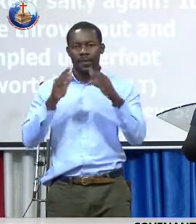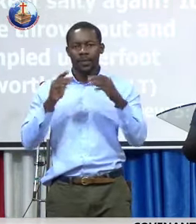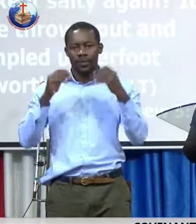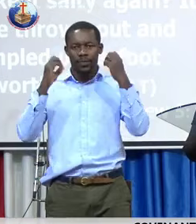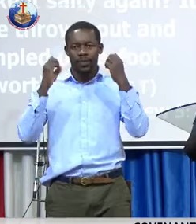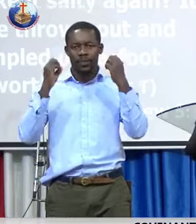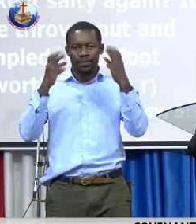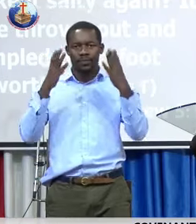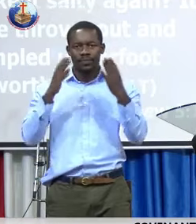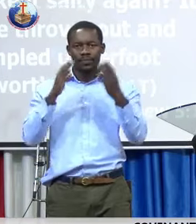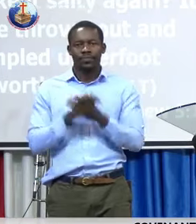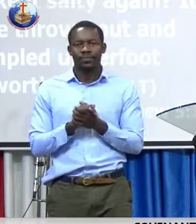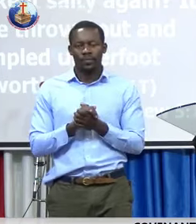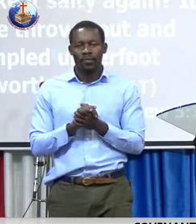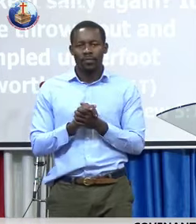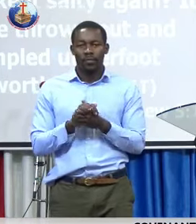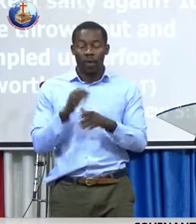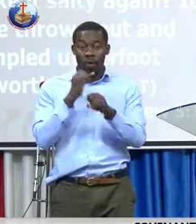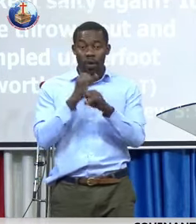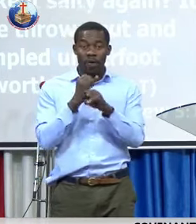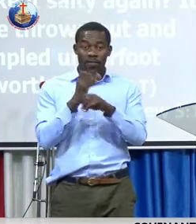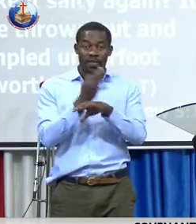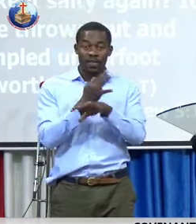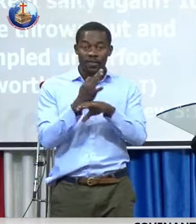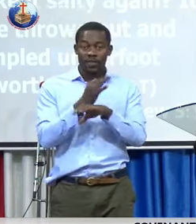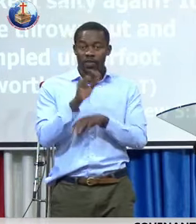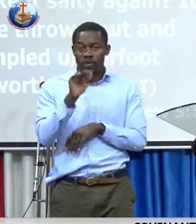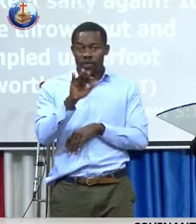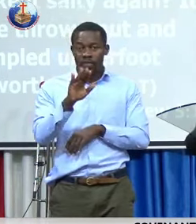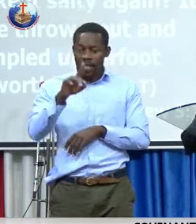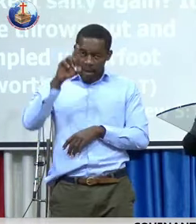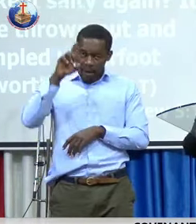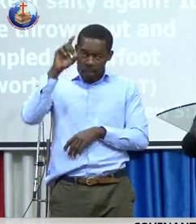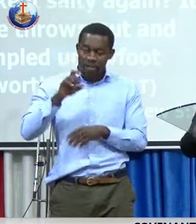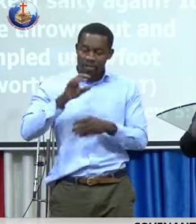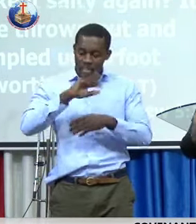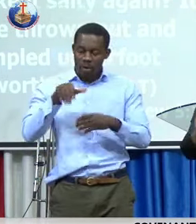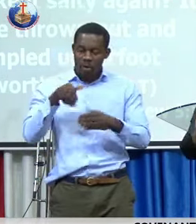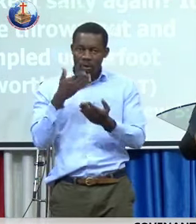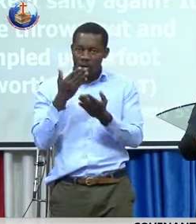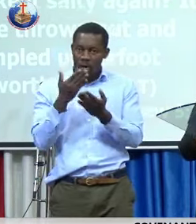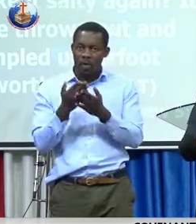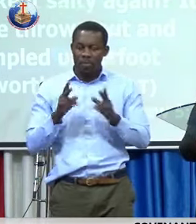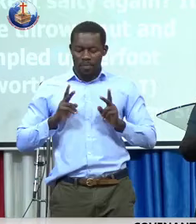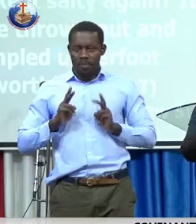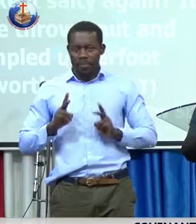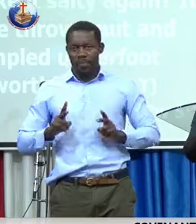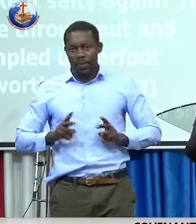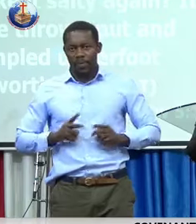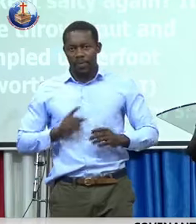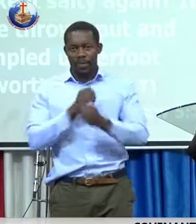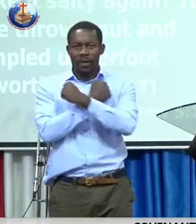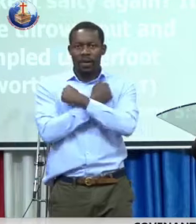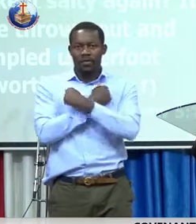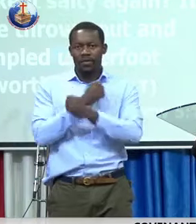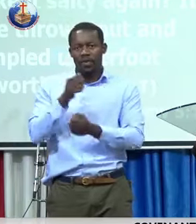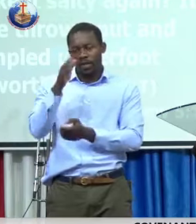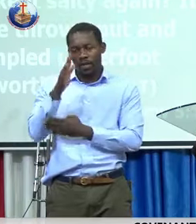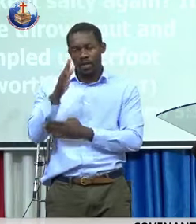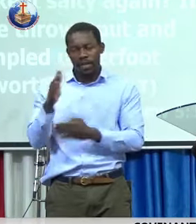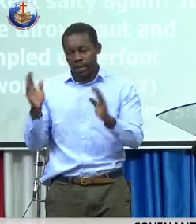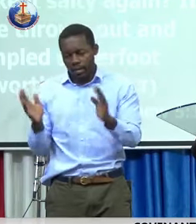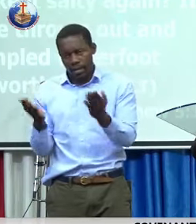Amen. We are mandated to ensure that people have contact with God wherever we go. Tumepewa mamlaka kwamba tuhakikishe